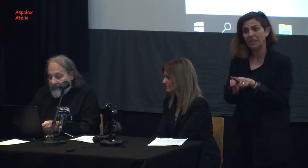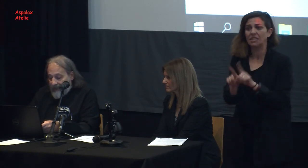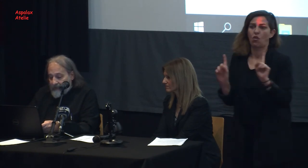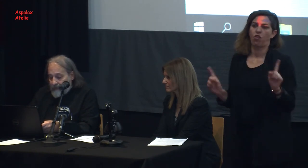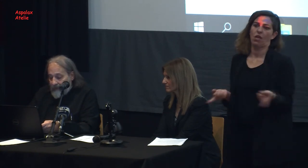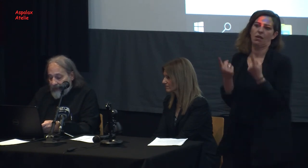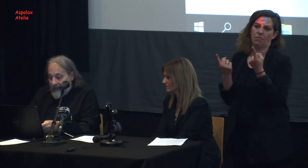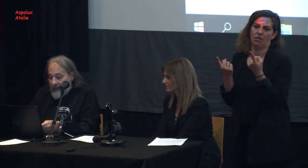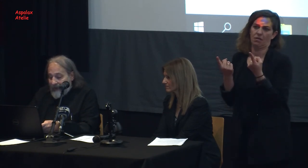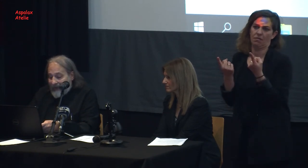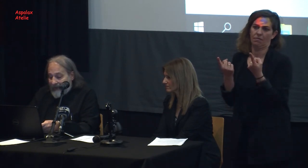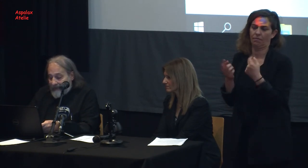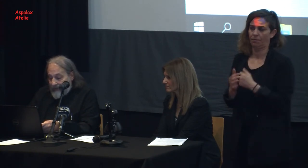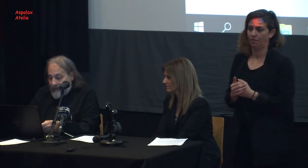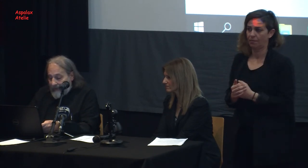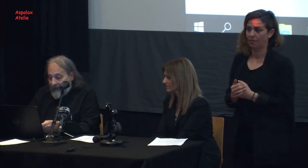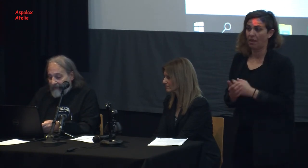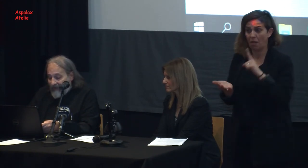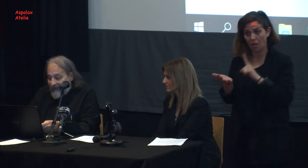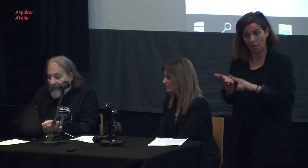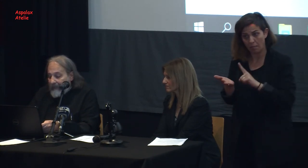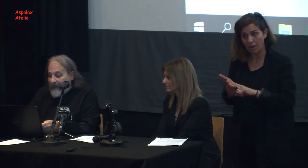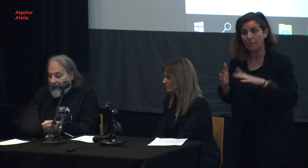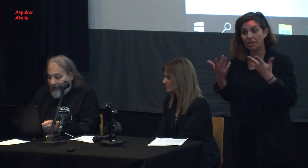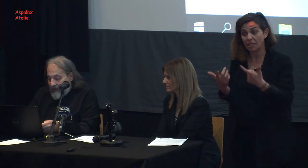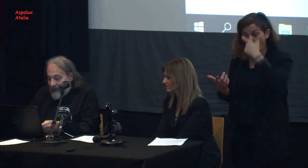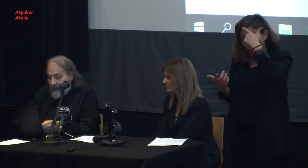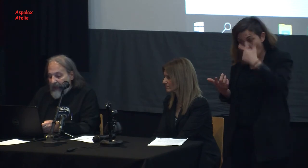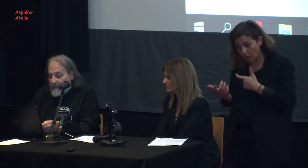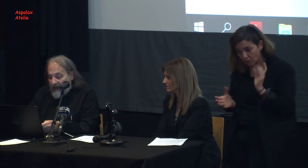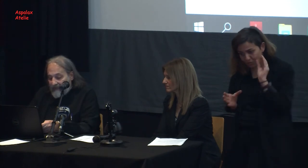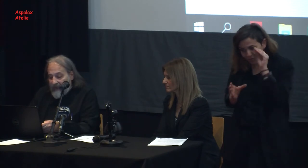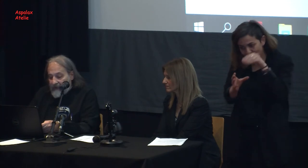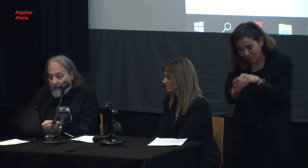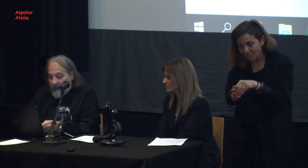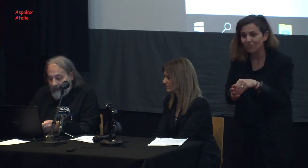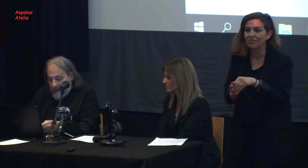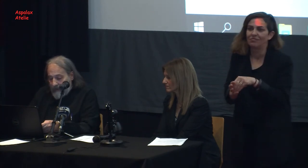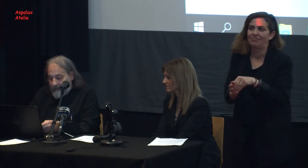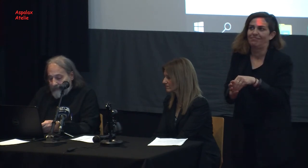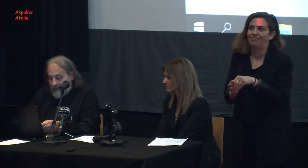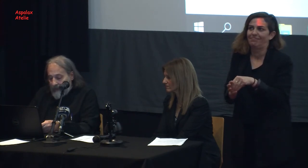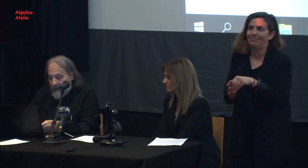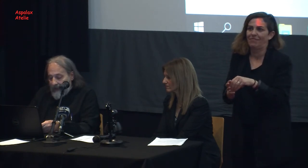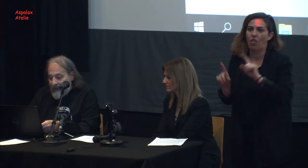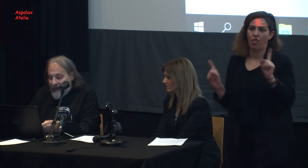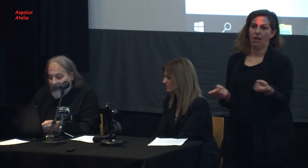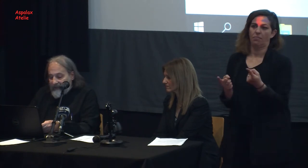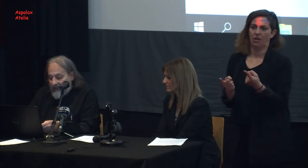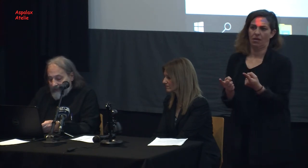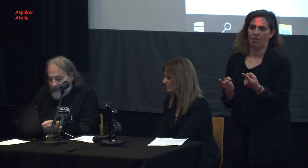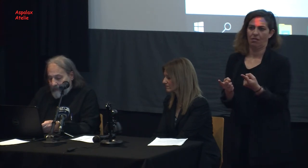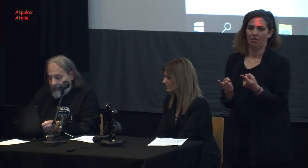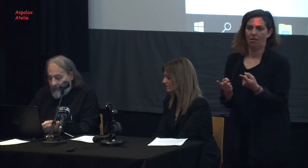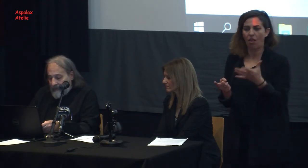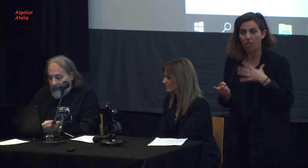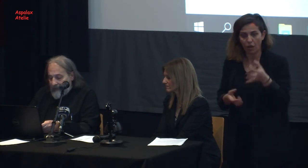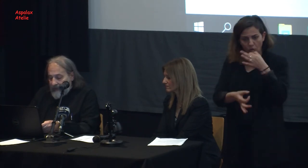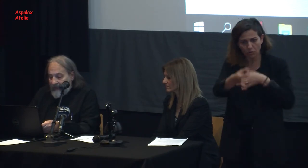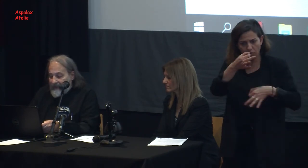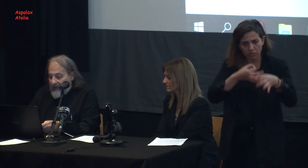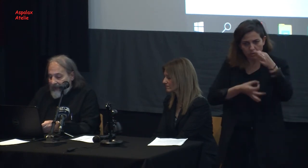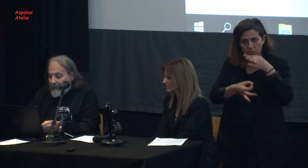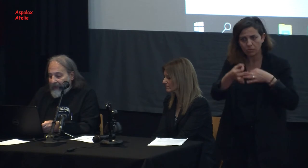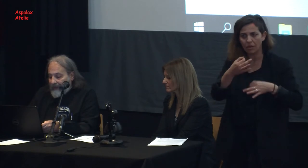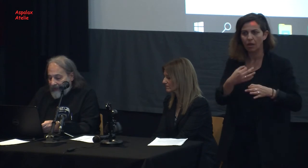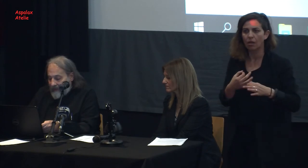της θεραπείας μου. Αλλά αντίθετα βάλτε με ενεργά και υπεύθυνα στο παιχνίδι. Εξηγήστε μου.